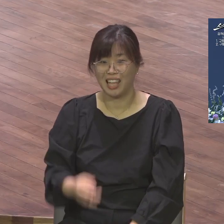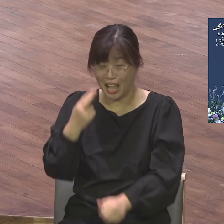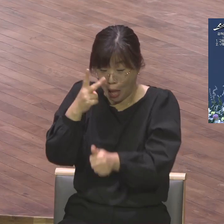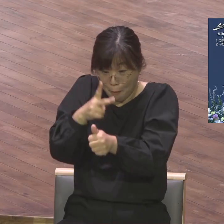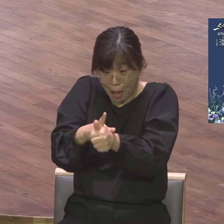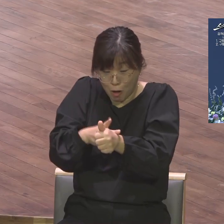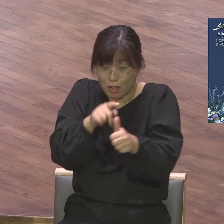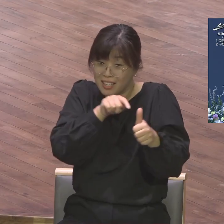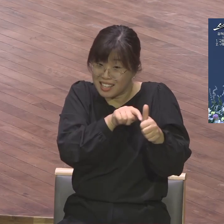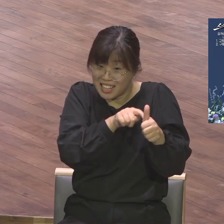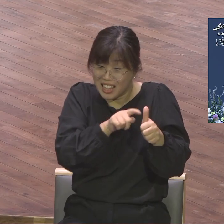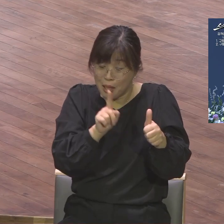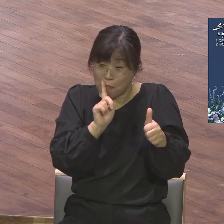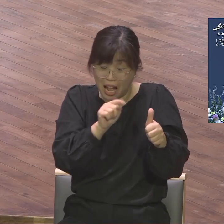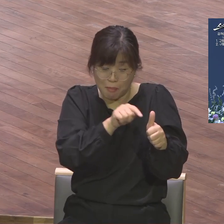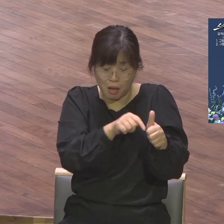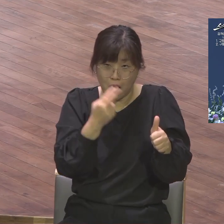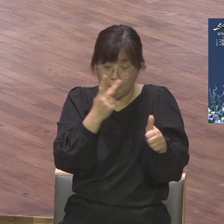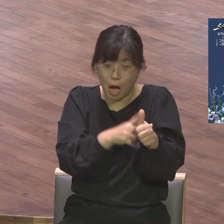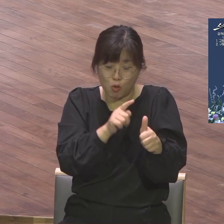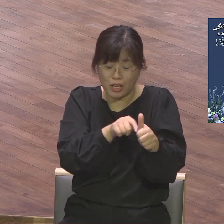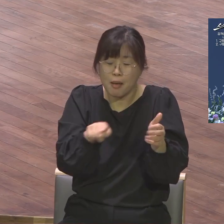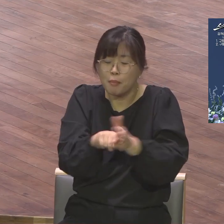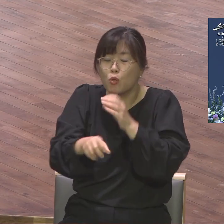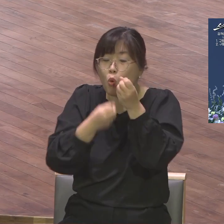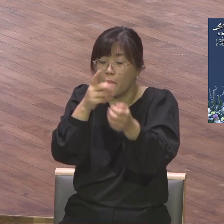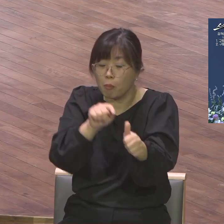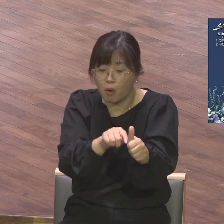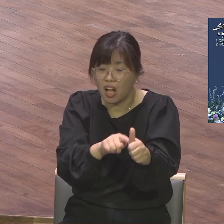수가 없어요. 성경 14권이나 썼어요.